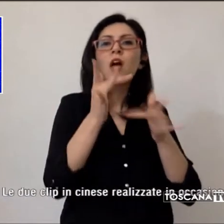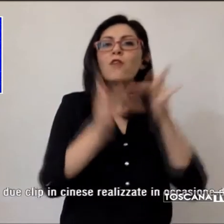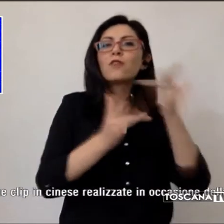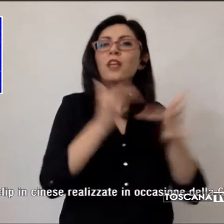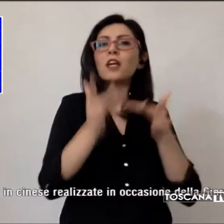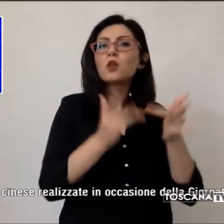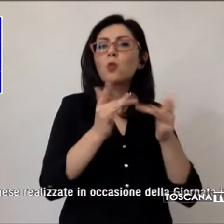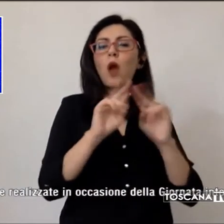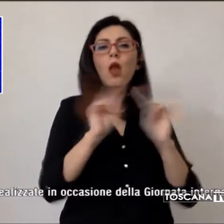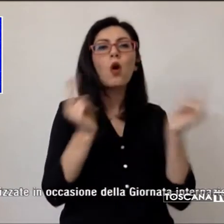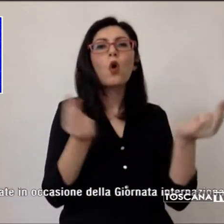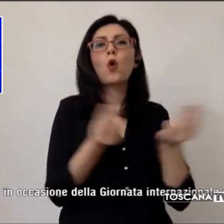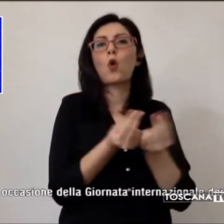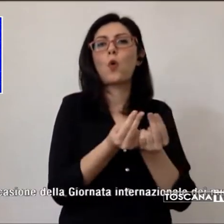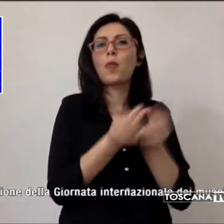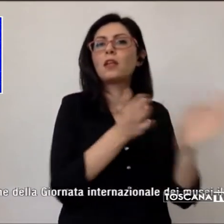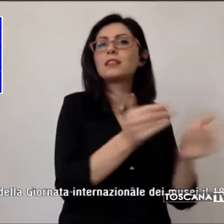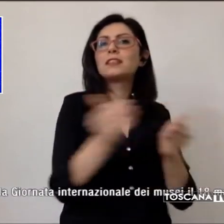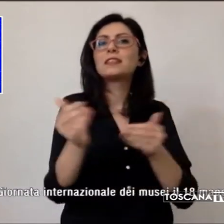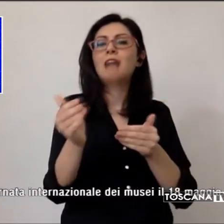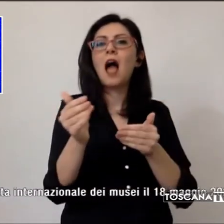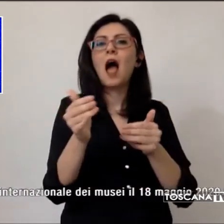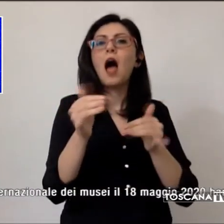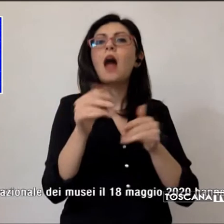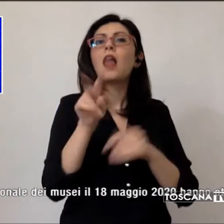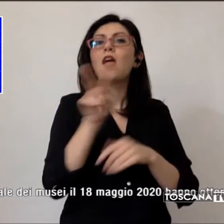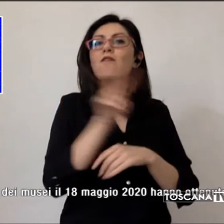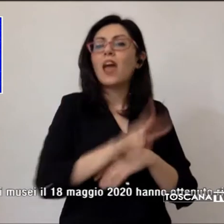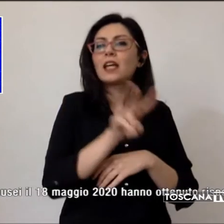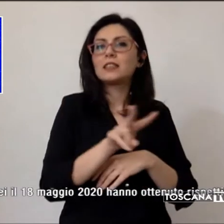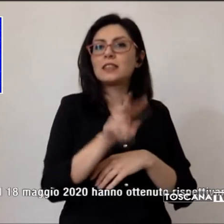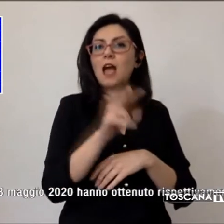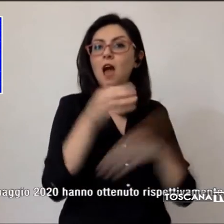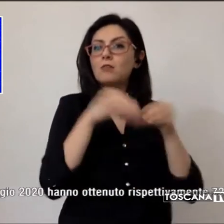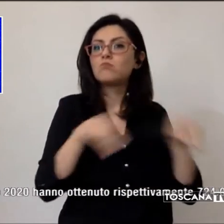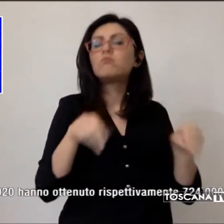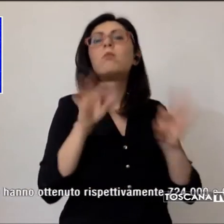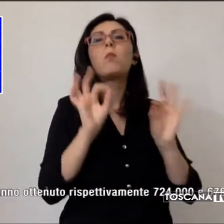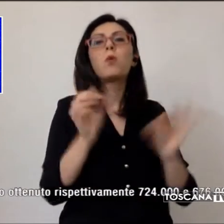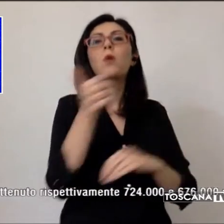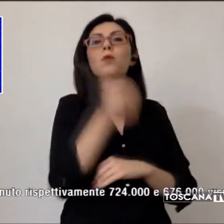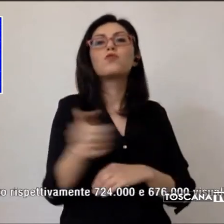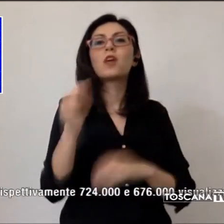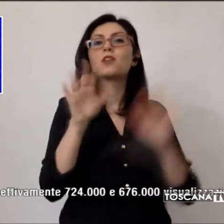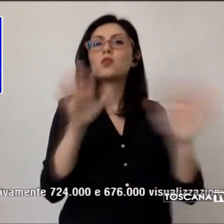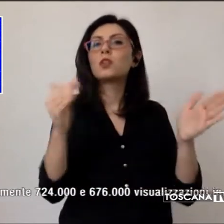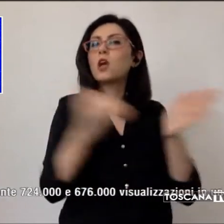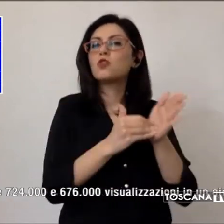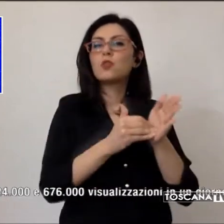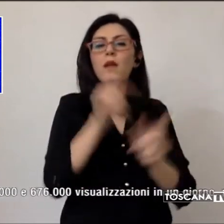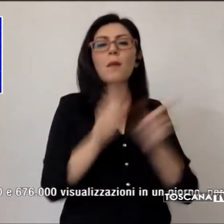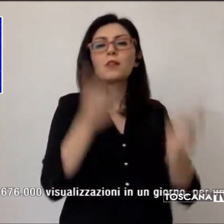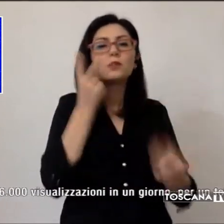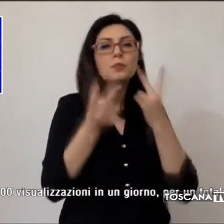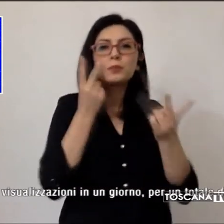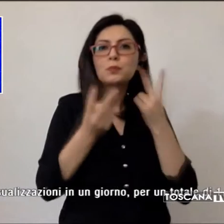sale veneziane del Museo Fiorentino è stato visto da oltre 110 mila spettatori, più di